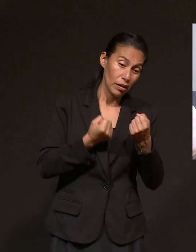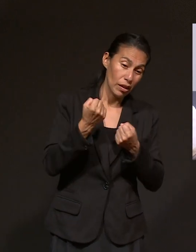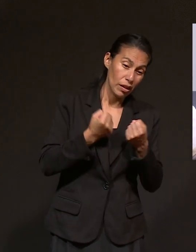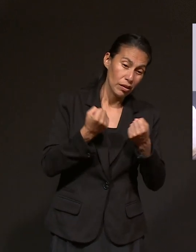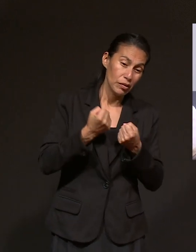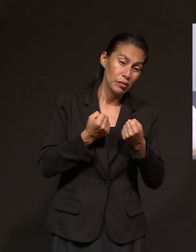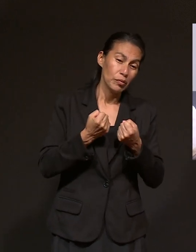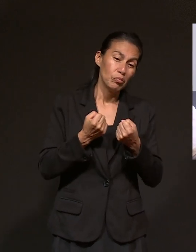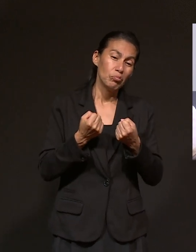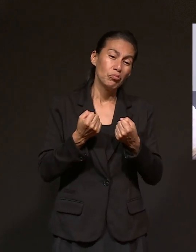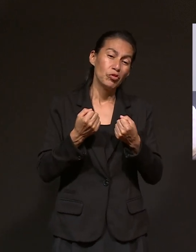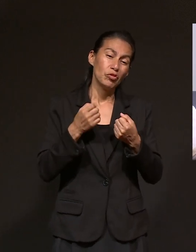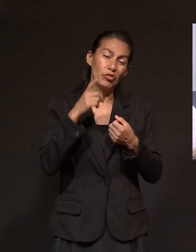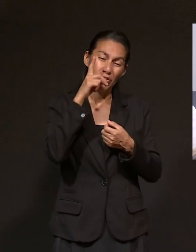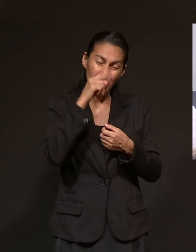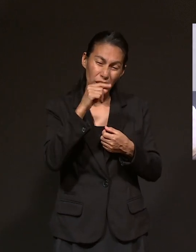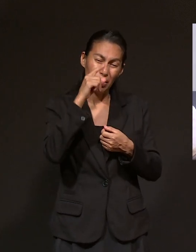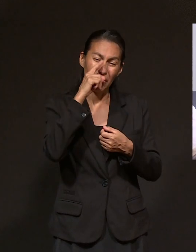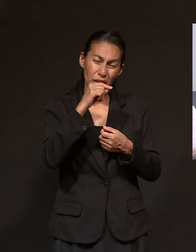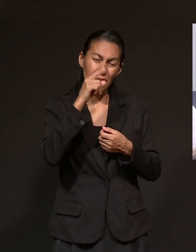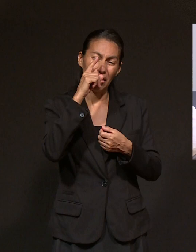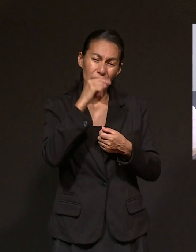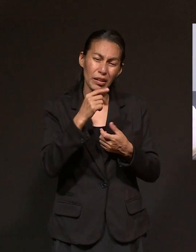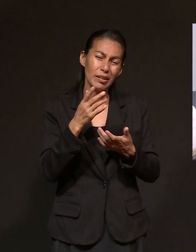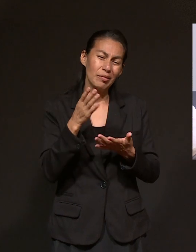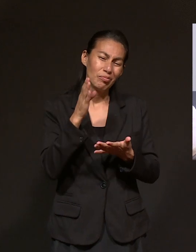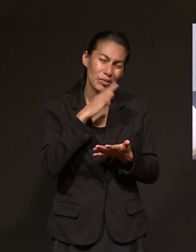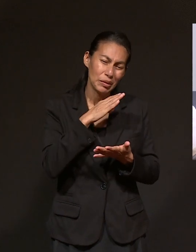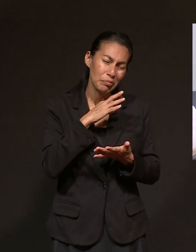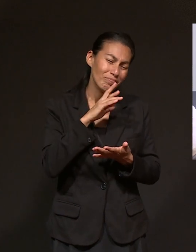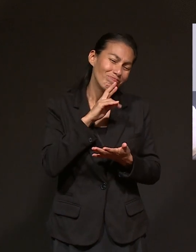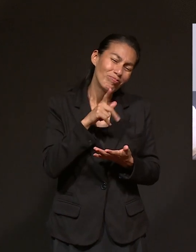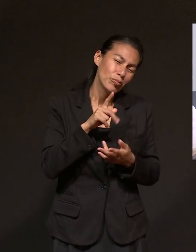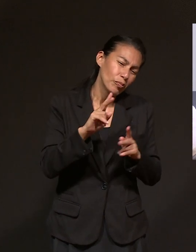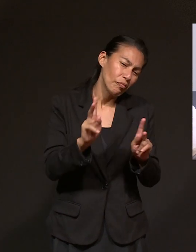que no lo pude arreglar y lo tuve que vender descompuesto.